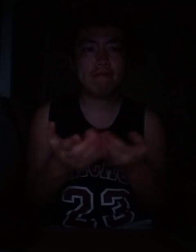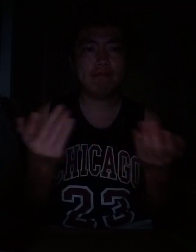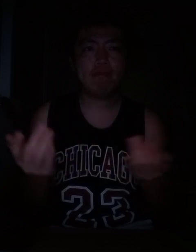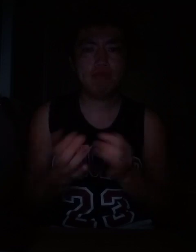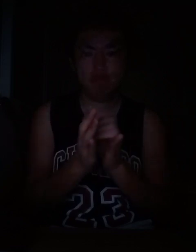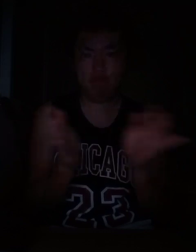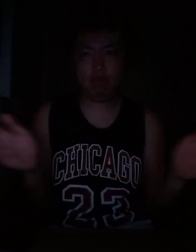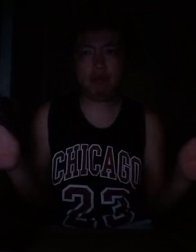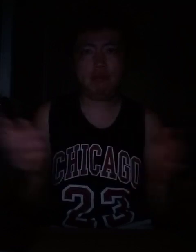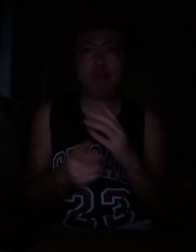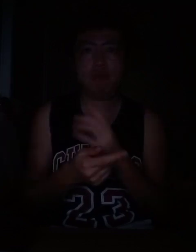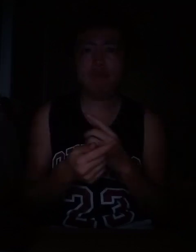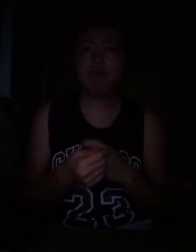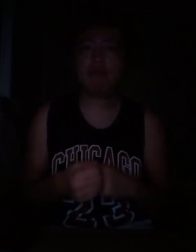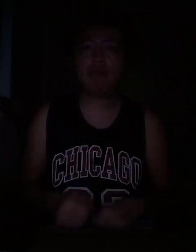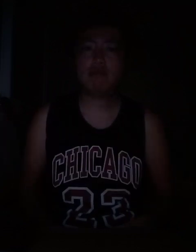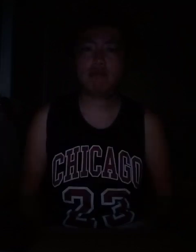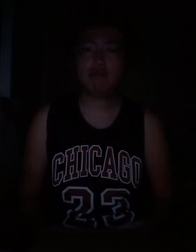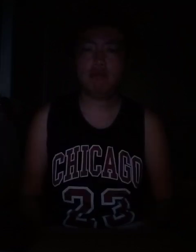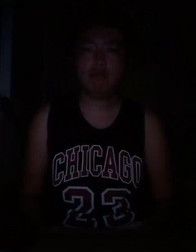이어가게 됐습니다. TV조선 박건우입니다.